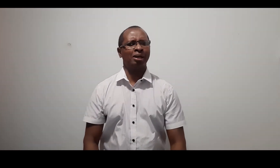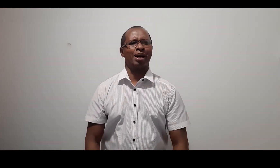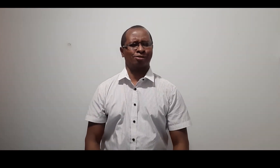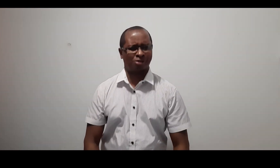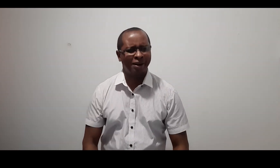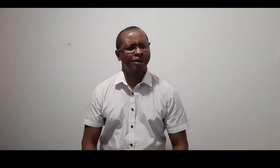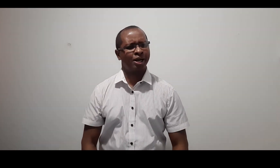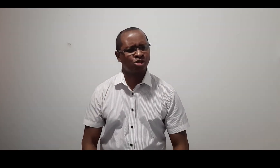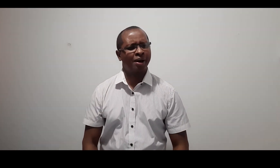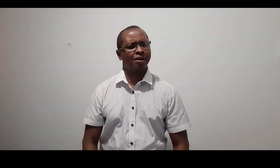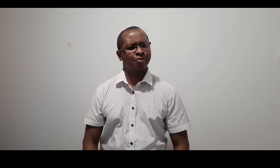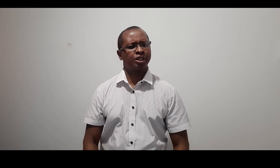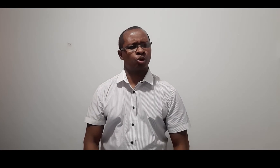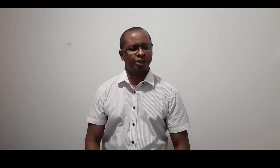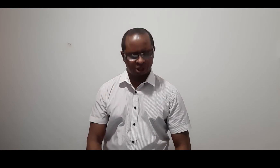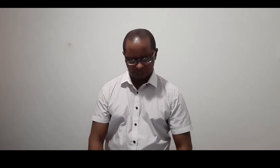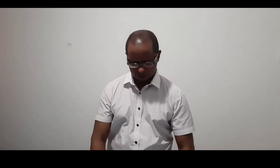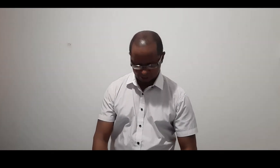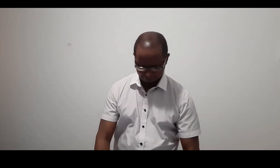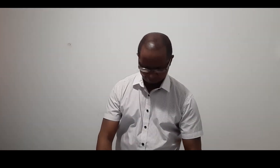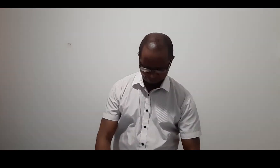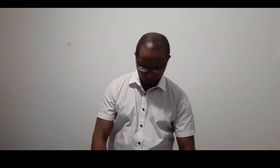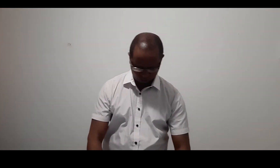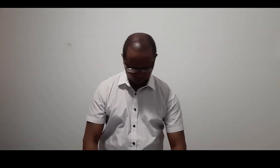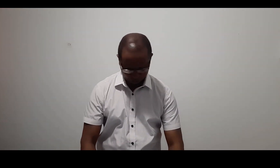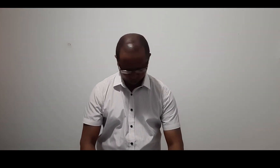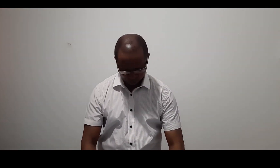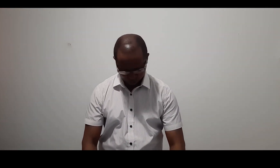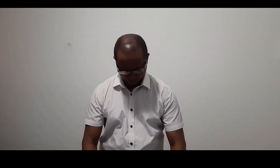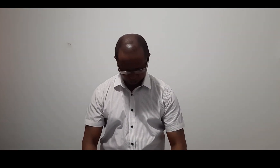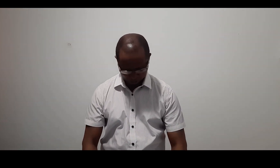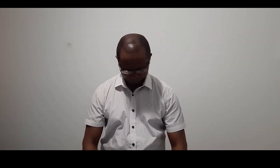tena zanaka natsangan'Andriamanitra tao mbatisa masina, ka teny ho madio sy masina.